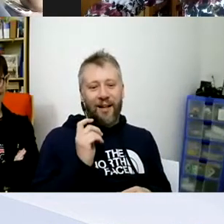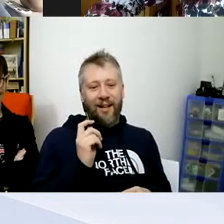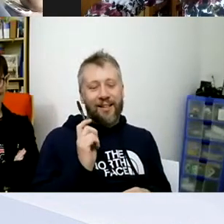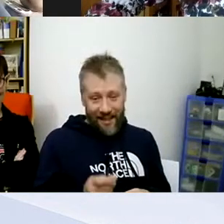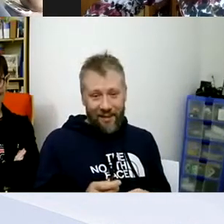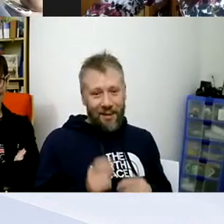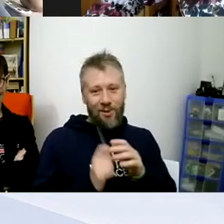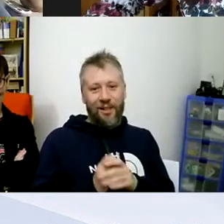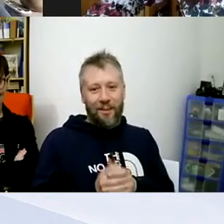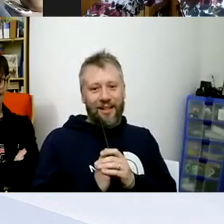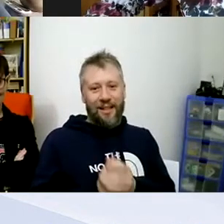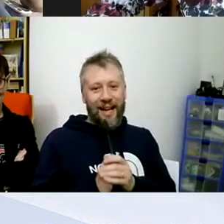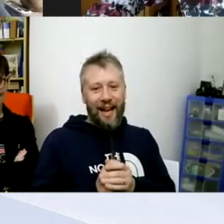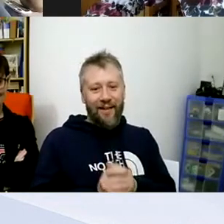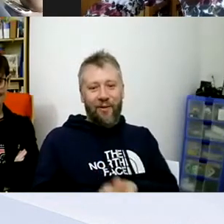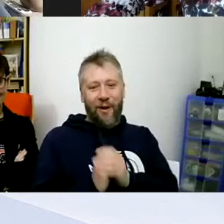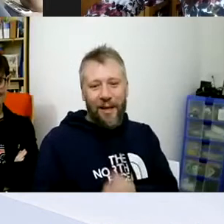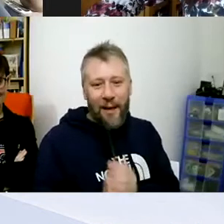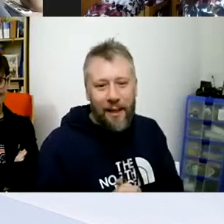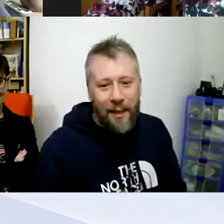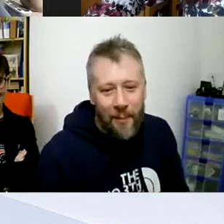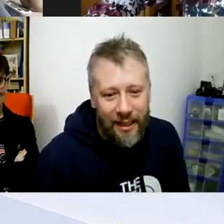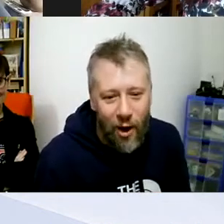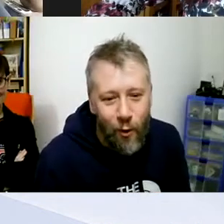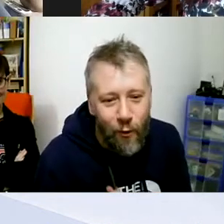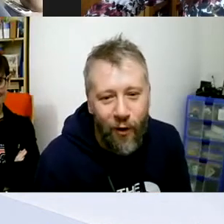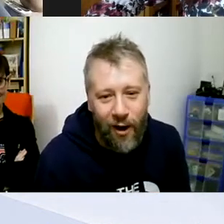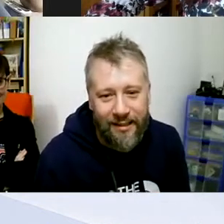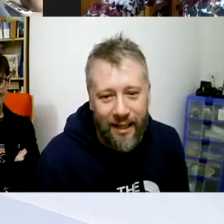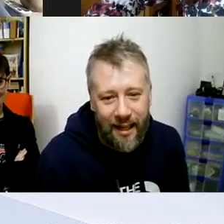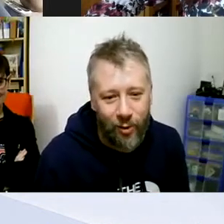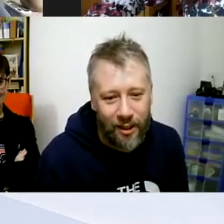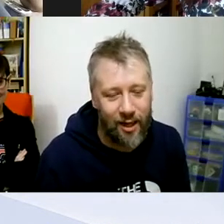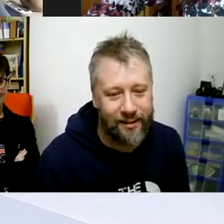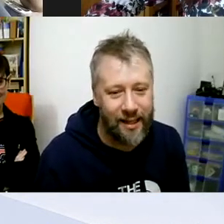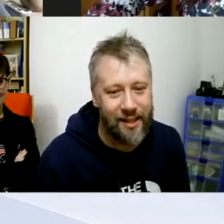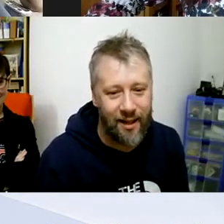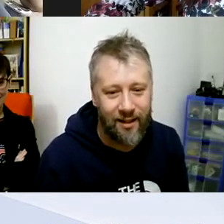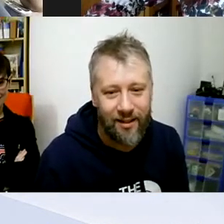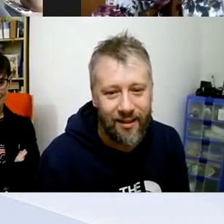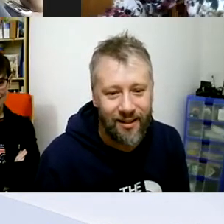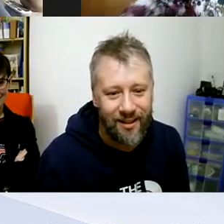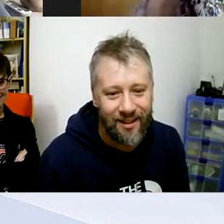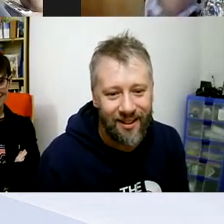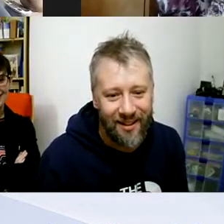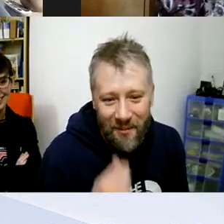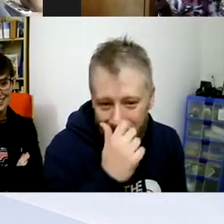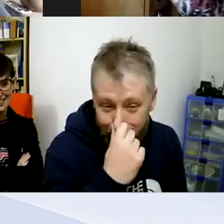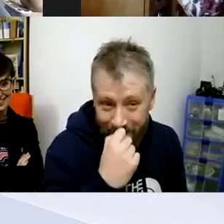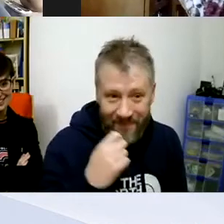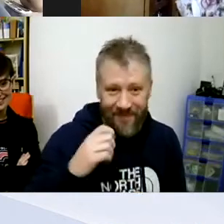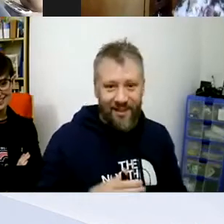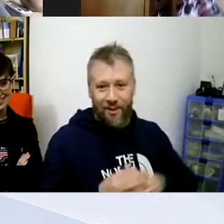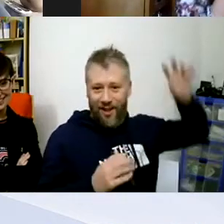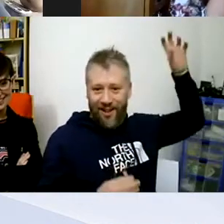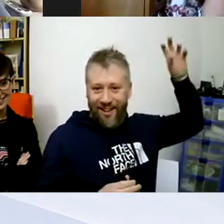casa. Ma ascoltami, Daniele, fammi capire perché c'è un phone attaccato dietro la testa. Sei bene,